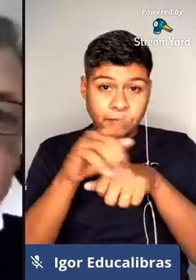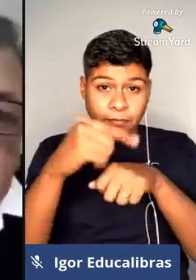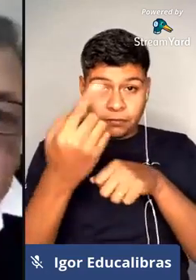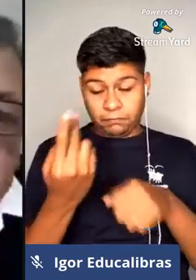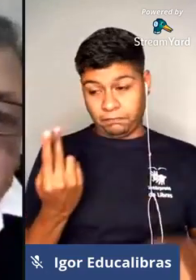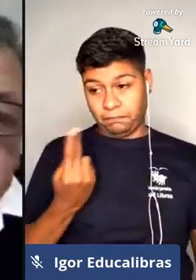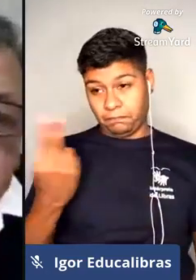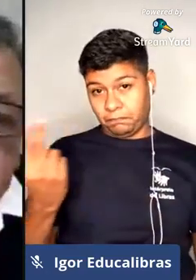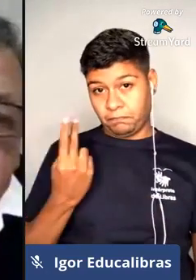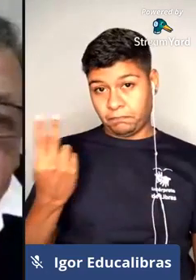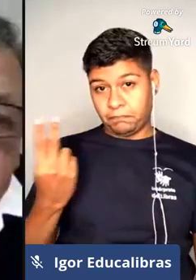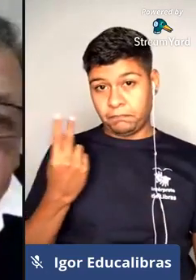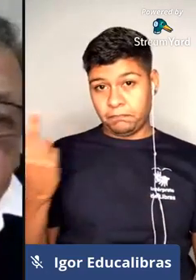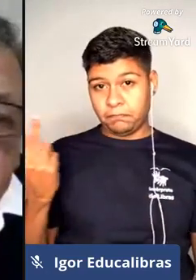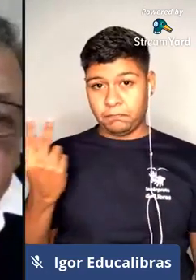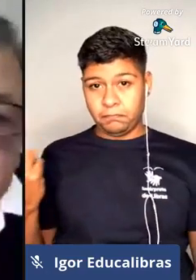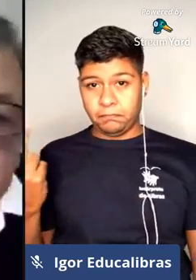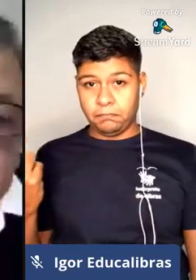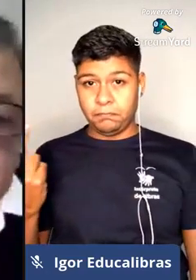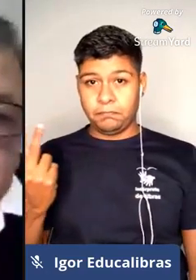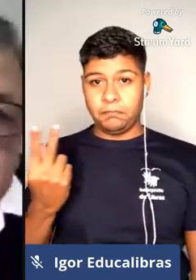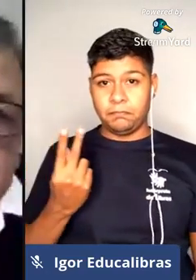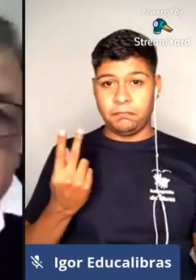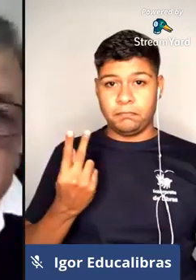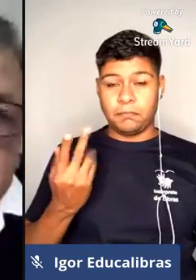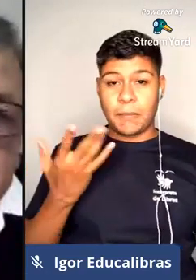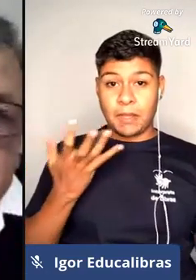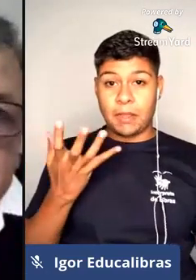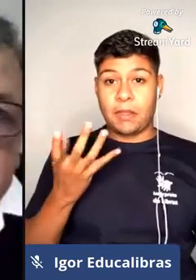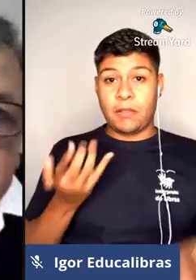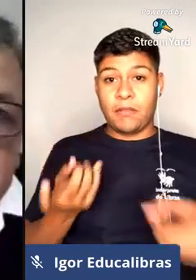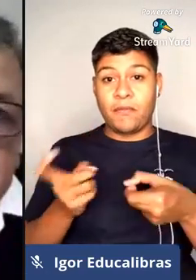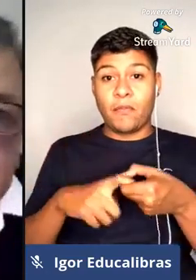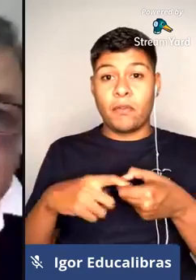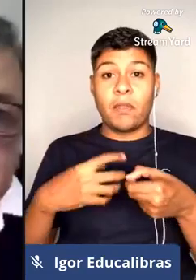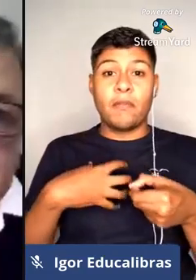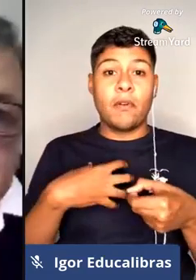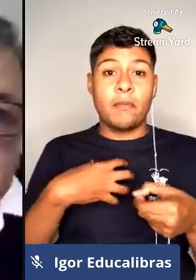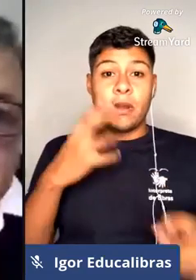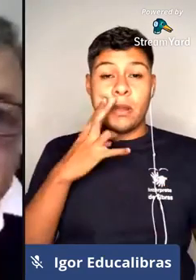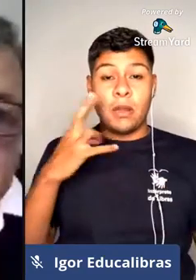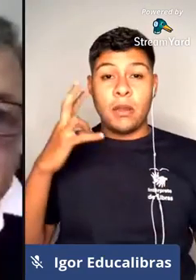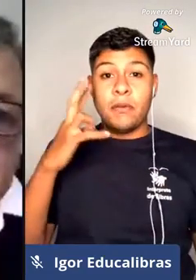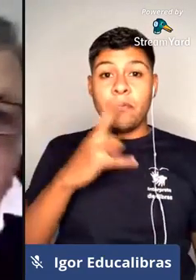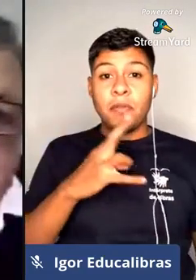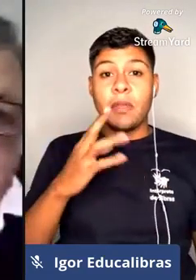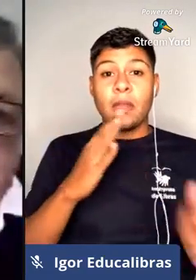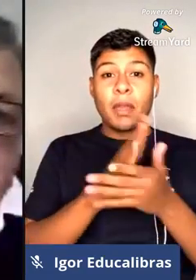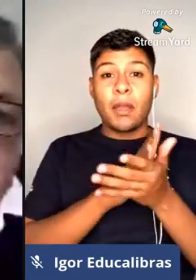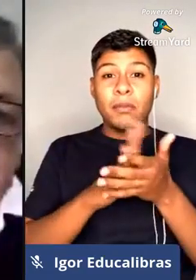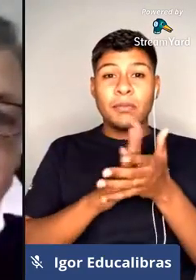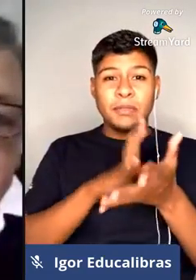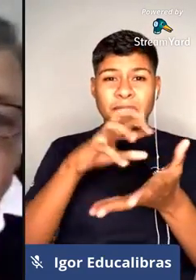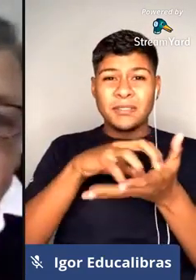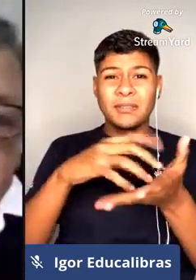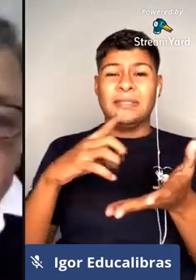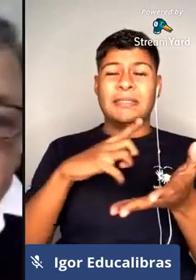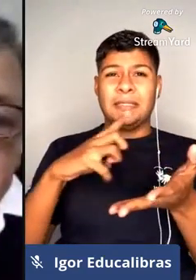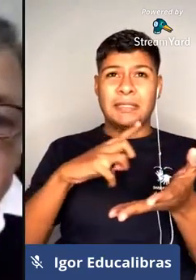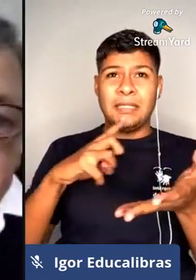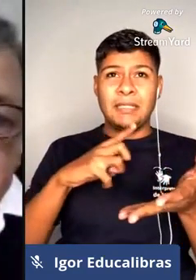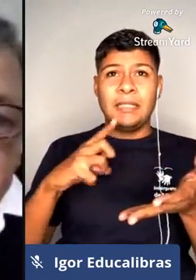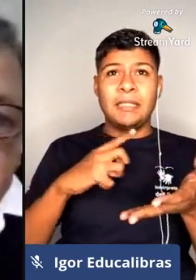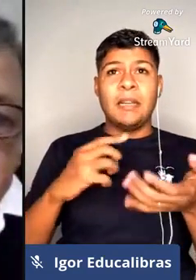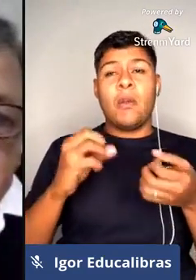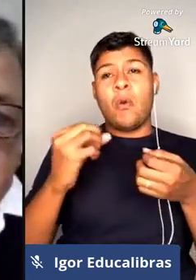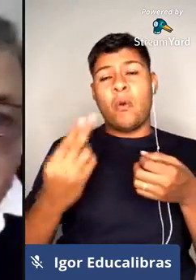dois, eu quero reativar aí, de alguma forma, ou via alguma entidade que já existe, ou de alguma